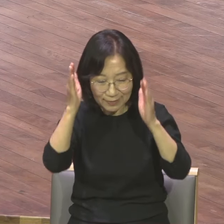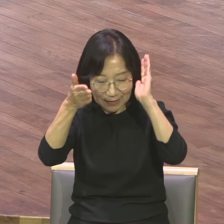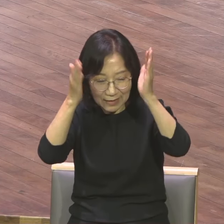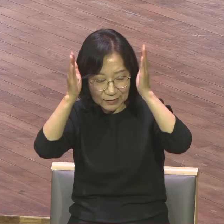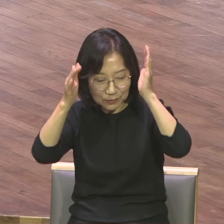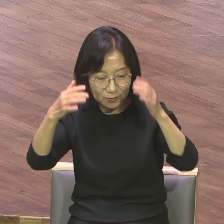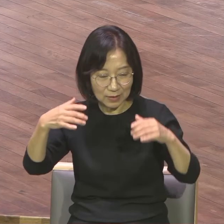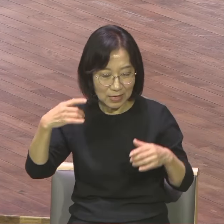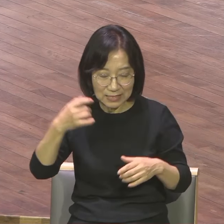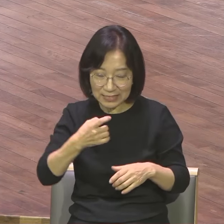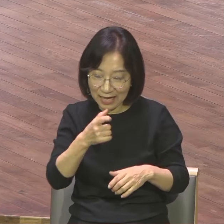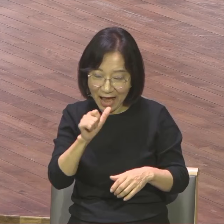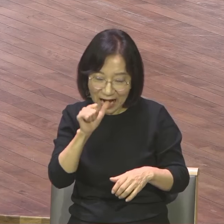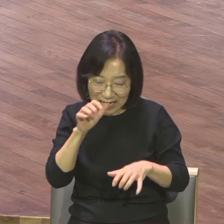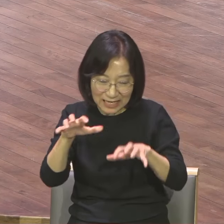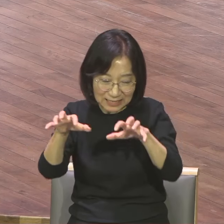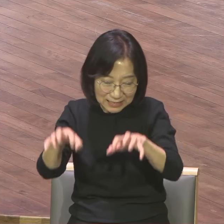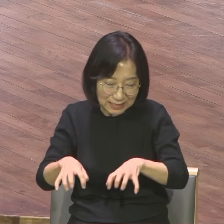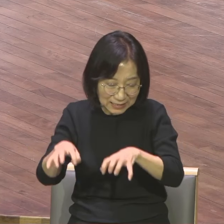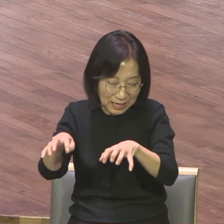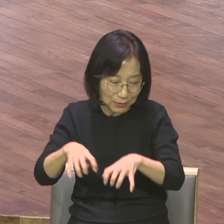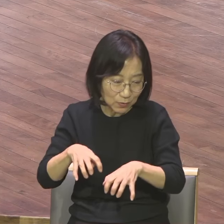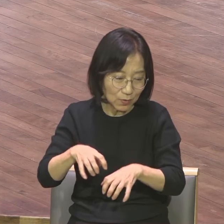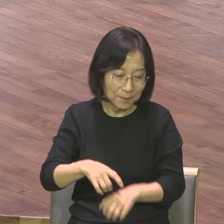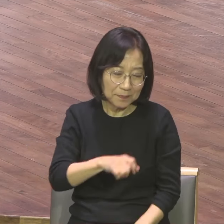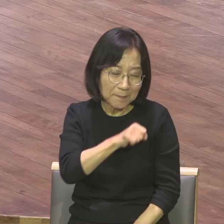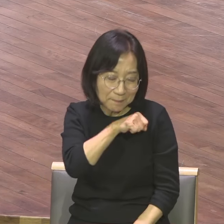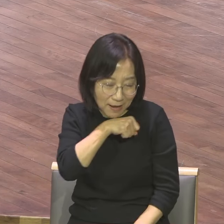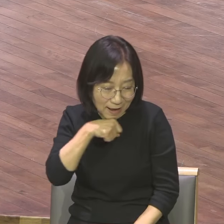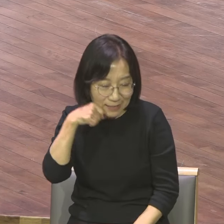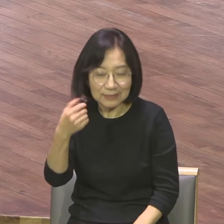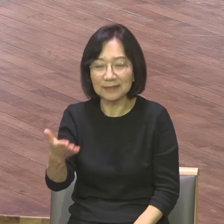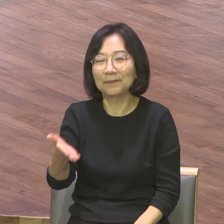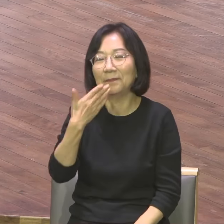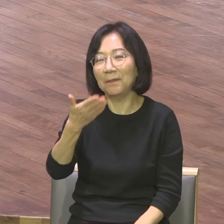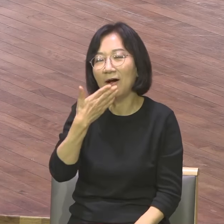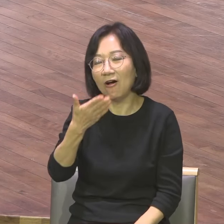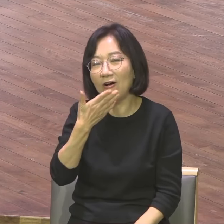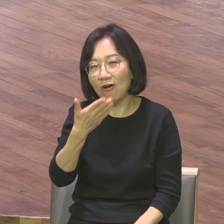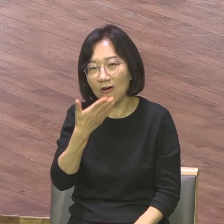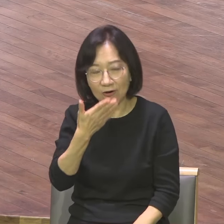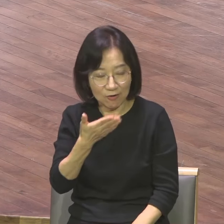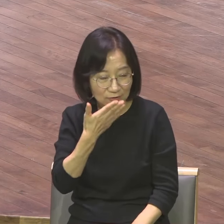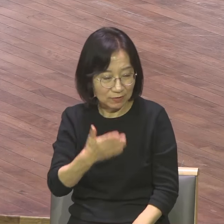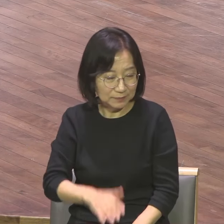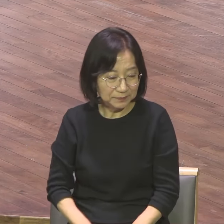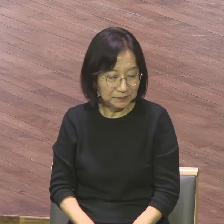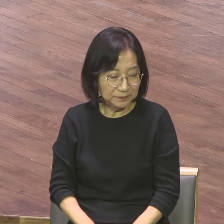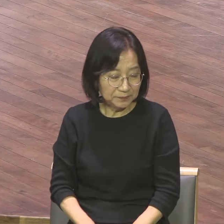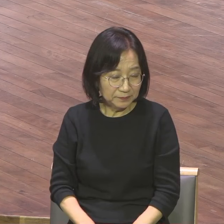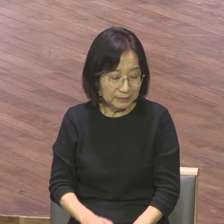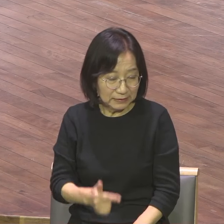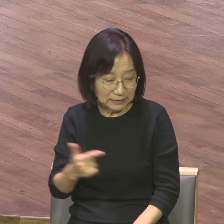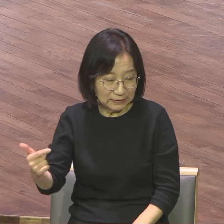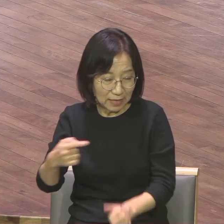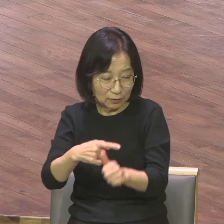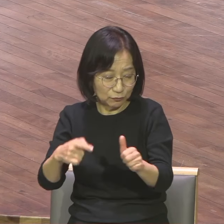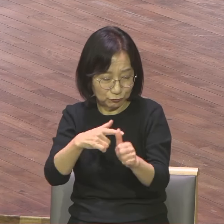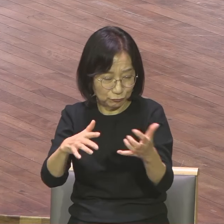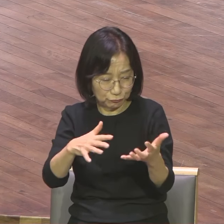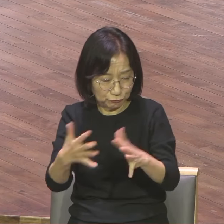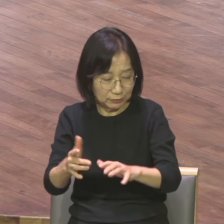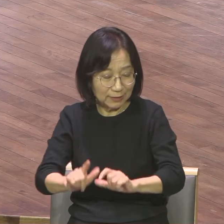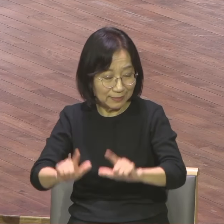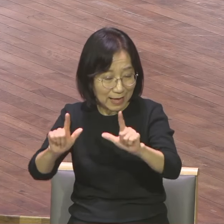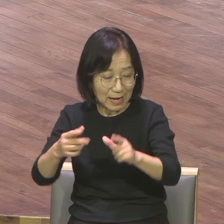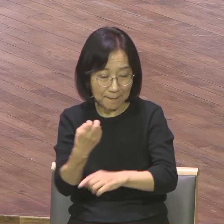키와 새사랑으로 까부르고 맛있게 한 먹이를 먹을 것이며, 크게